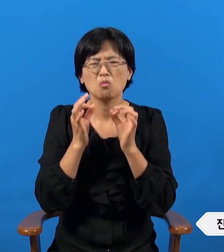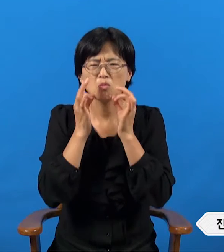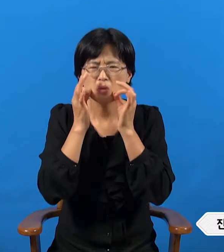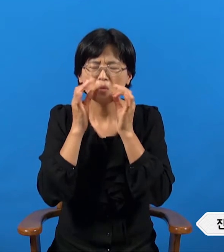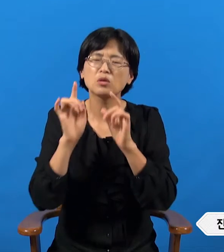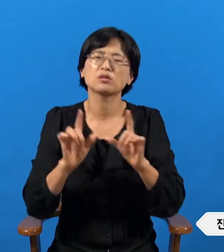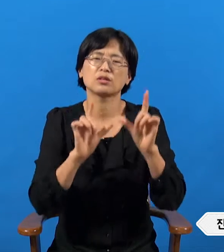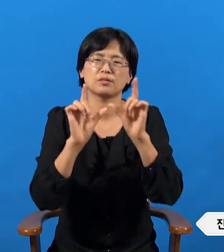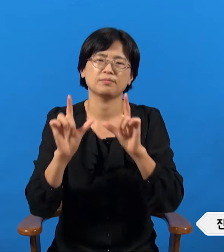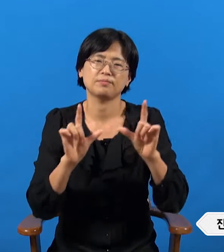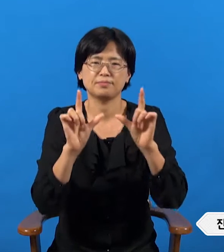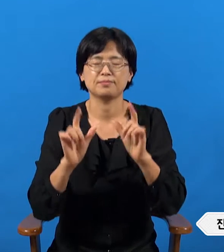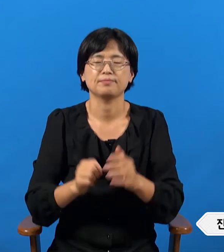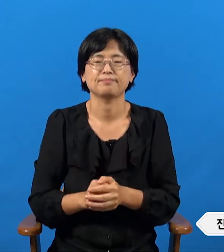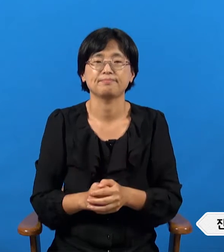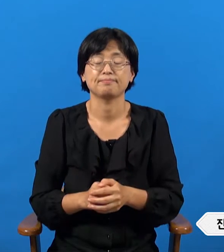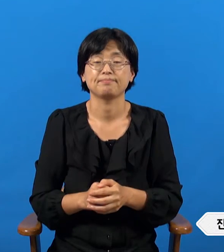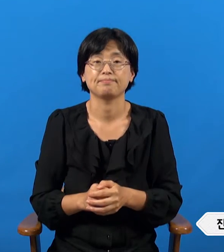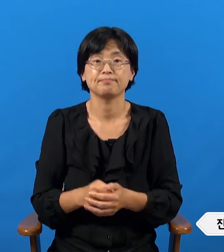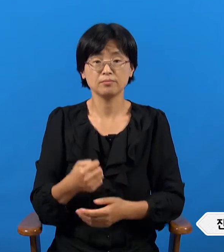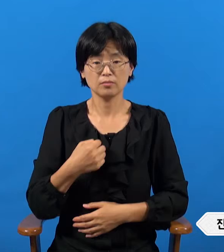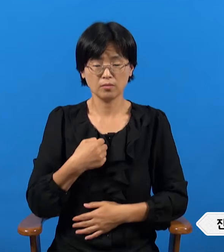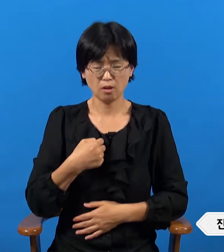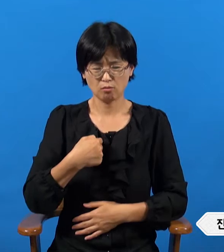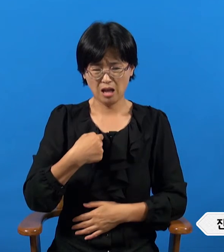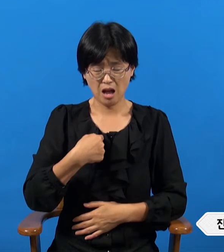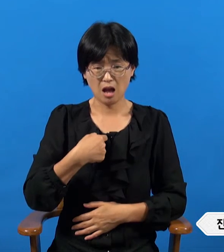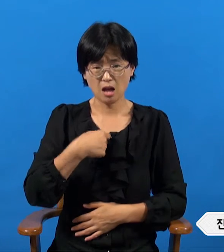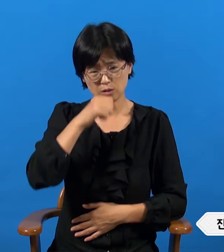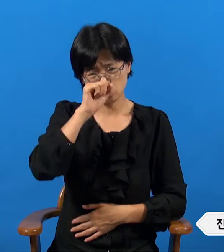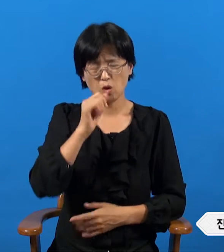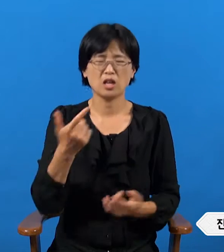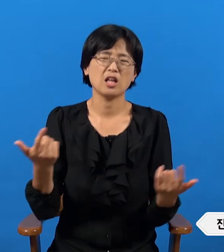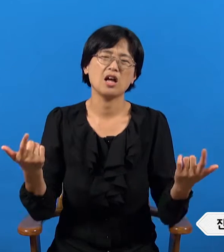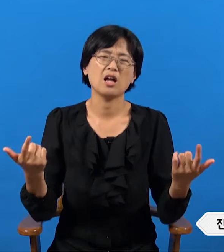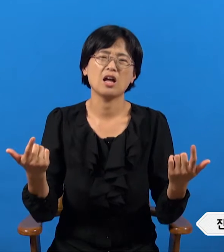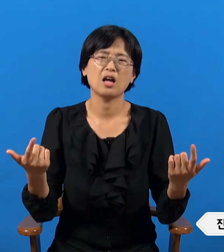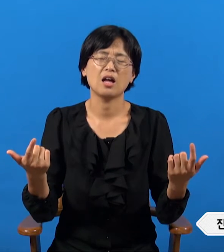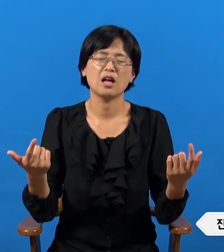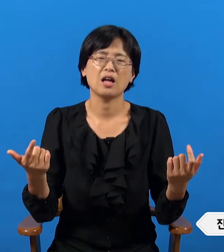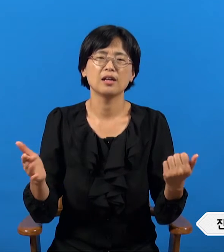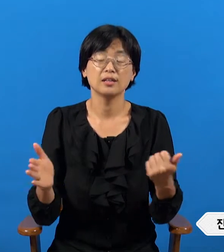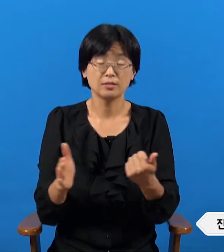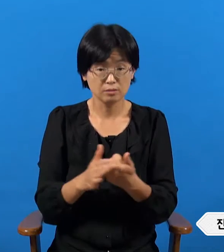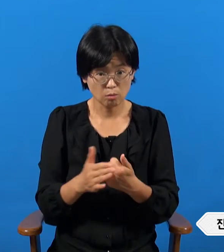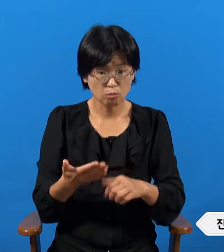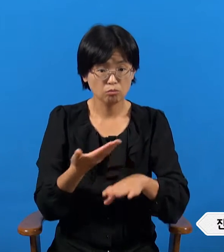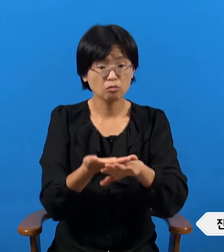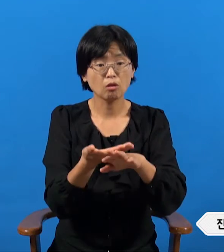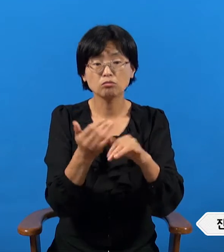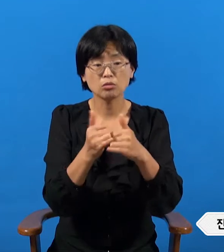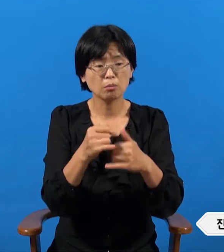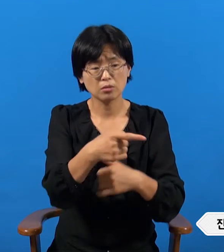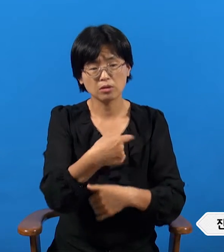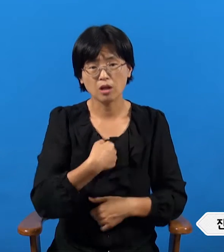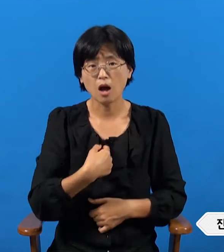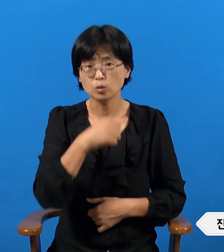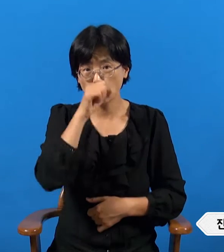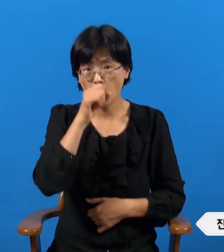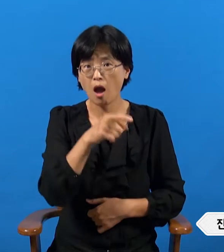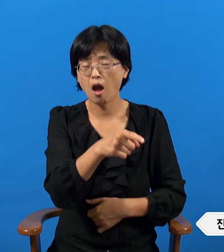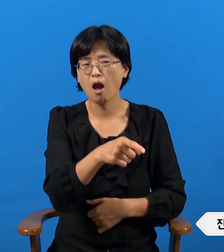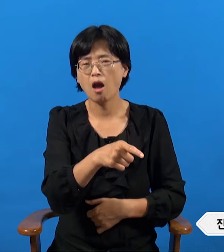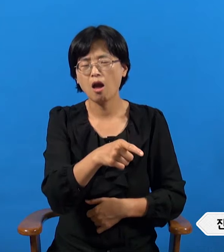살고 있습니다. 나도 그런 나를 좋아할 수가 없어요. 내가 그런 나를 좋아할 수 없는데